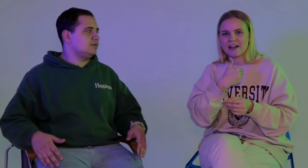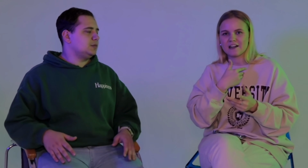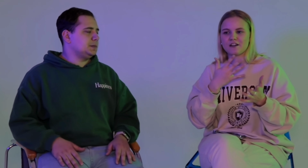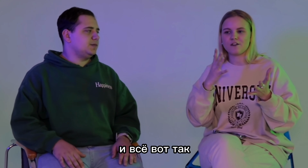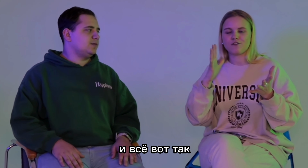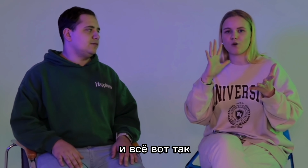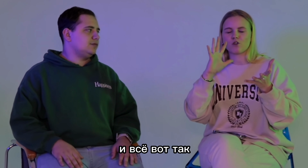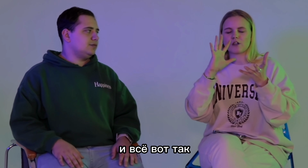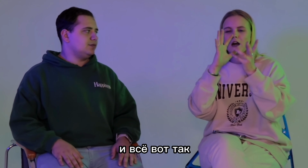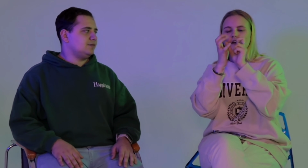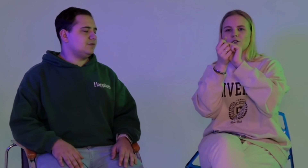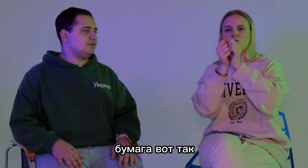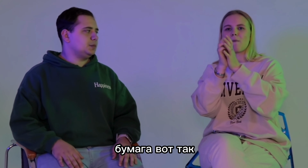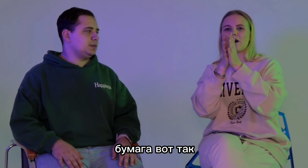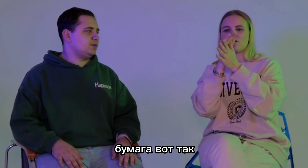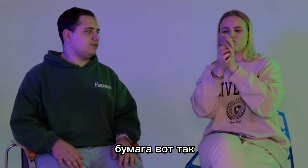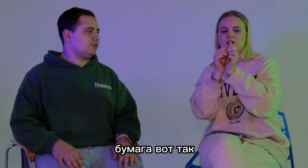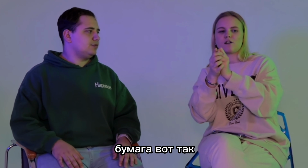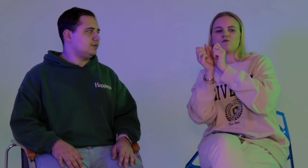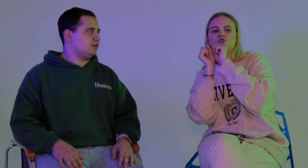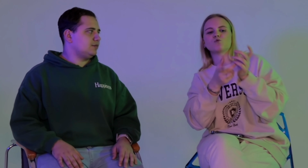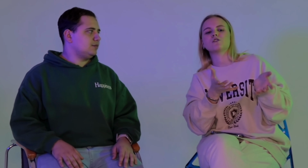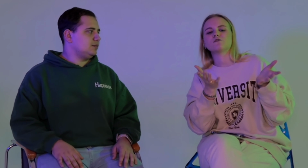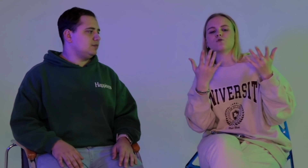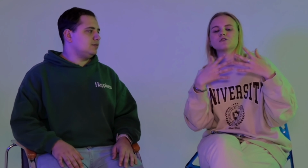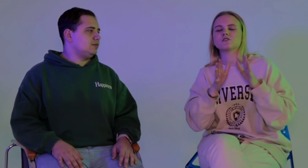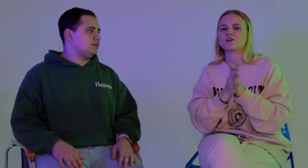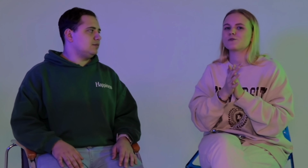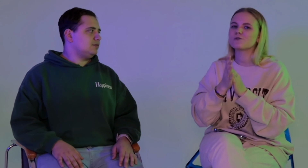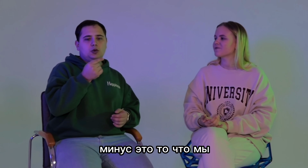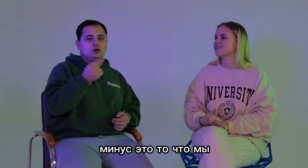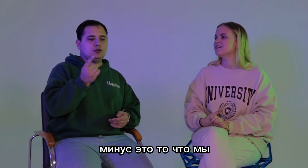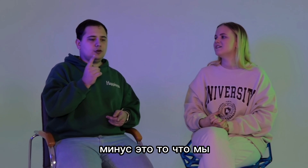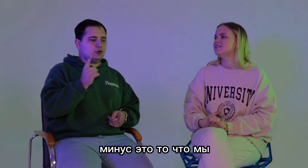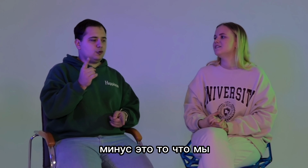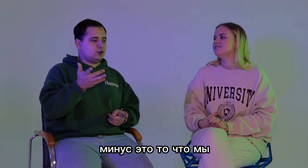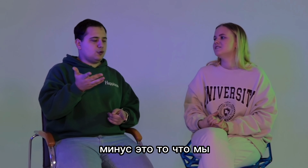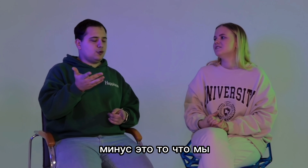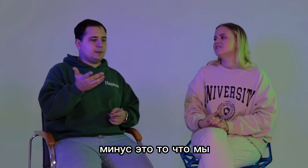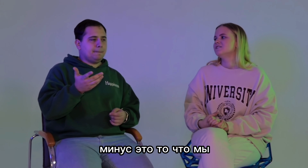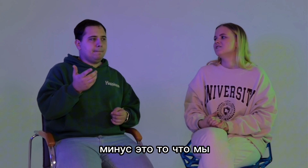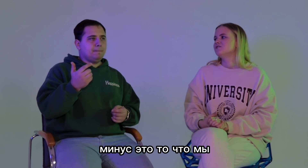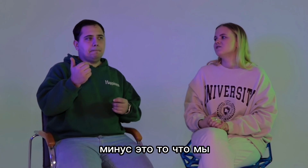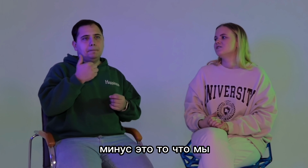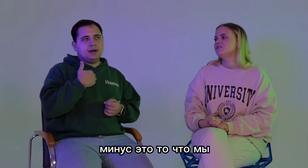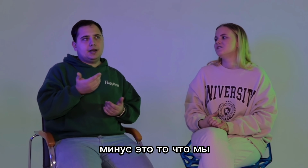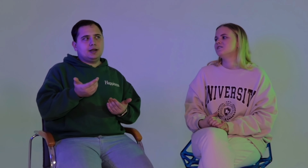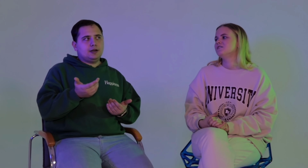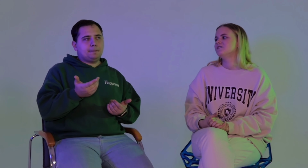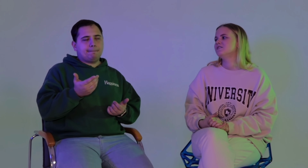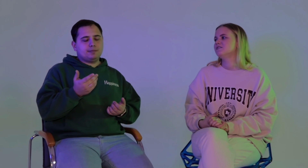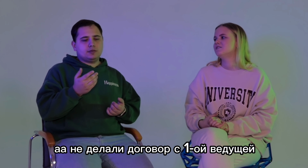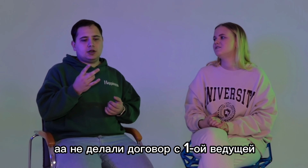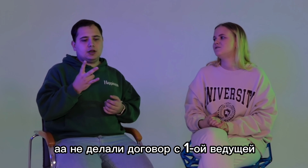хотели, и все вот так, бумагу вот так, выполнили, не знаю. Минус это то, что мы